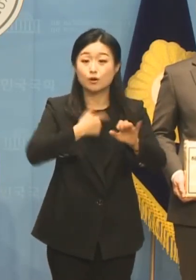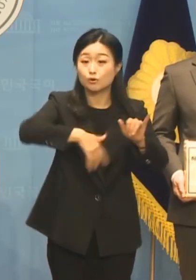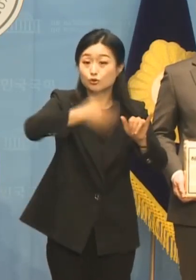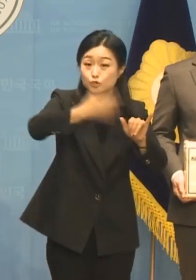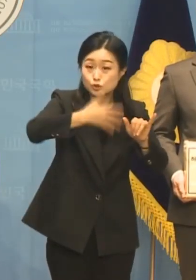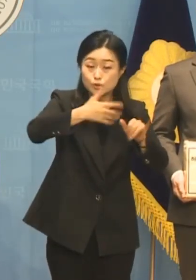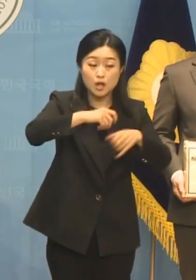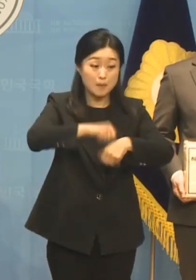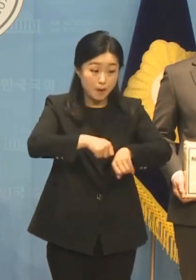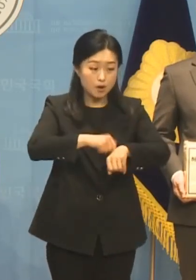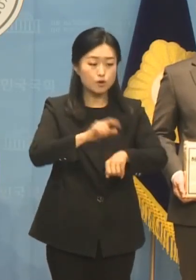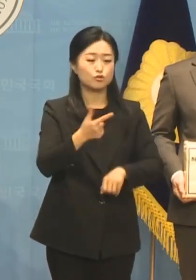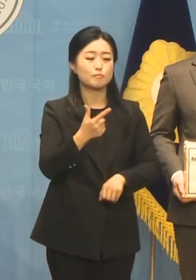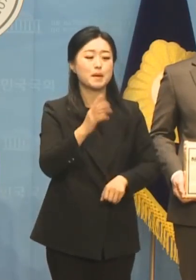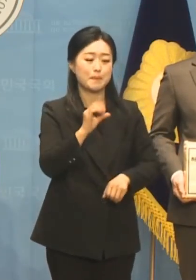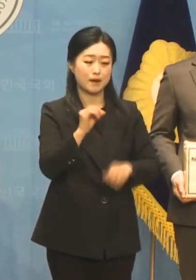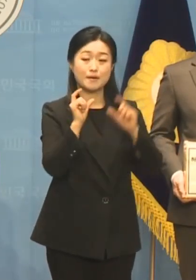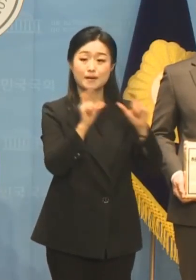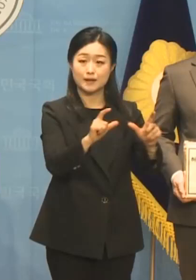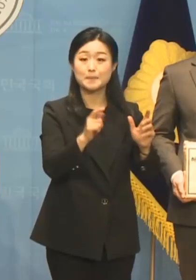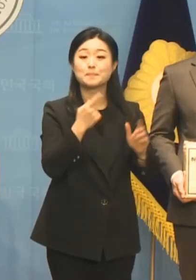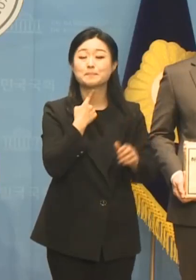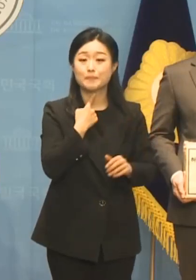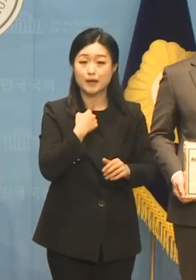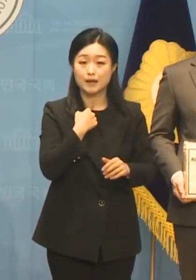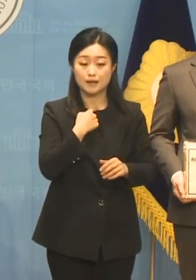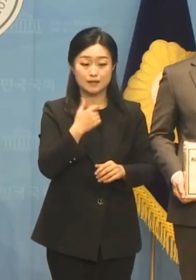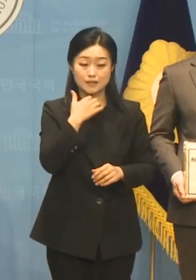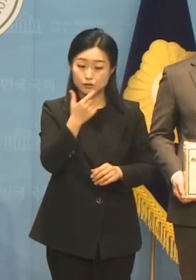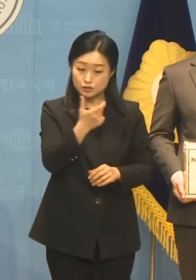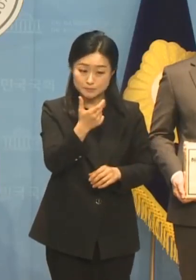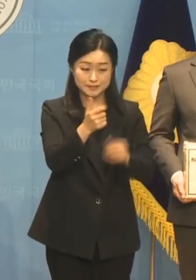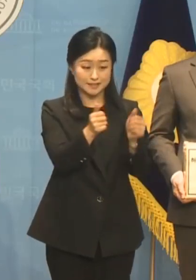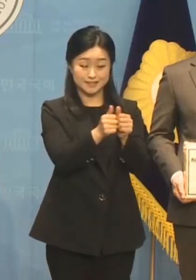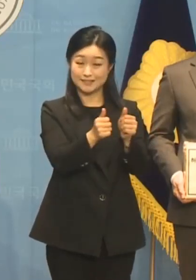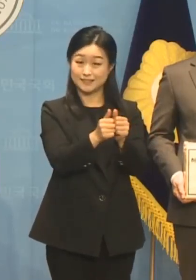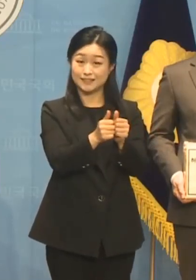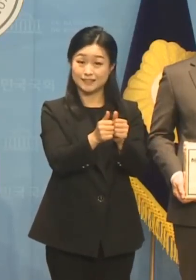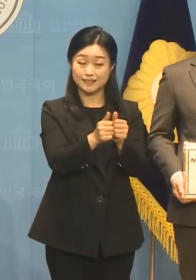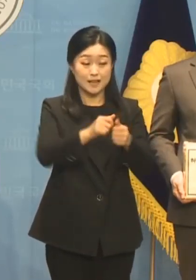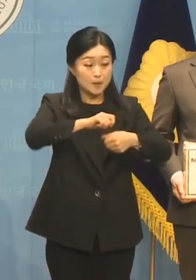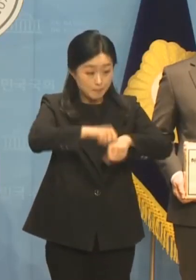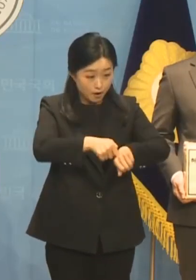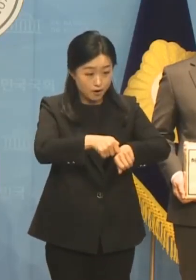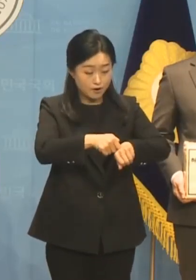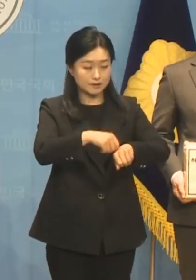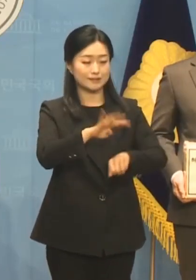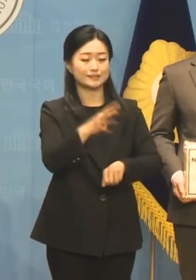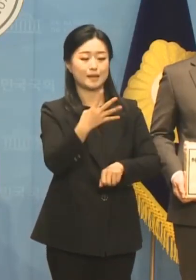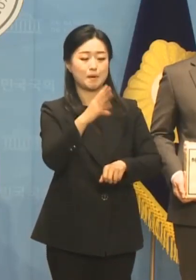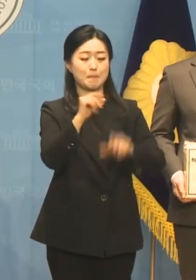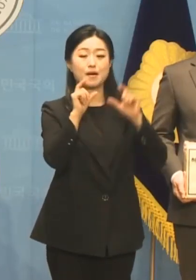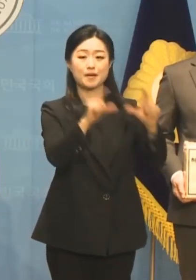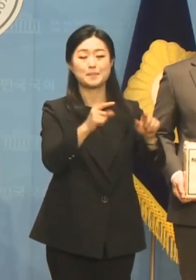유튜브는 벌금 600만 원, 60대 유포자는 벌금